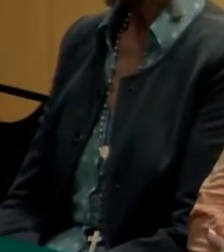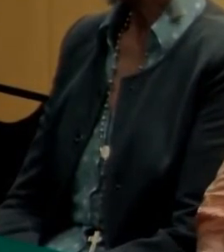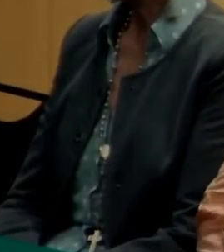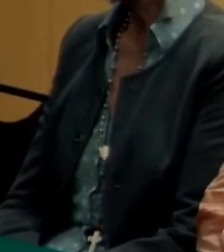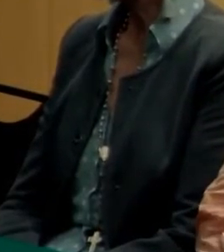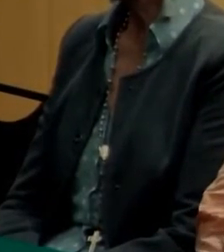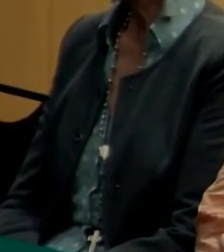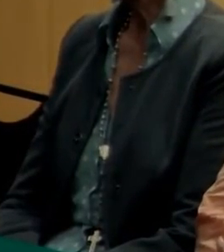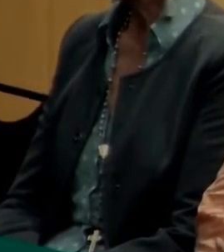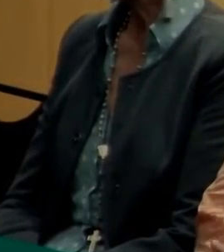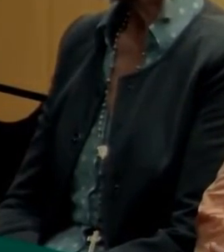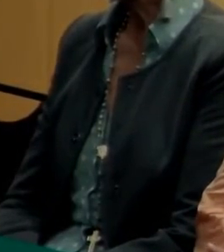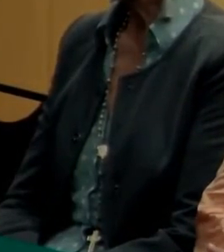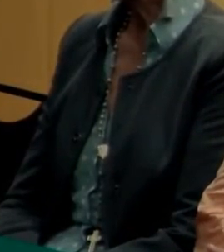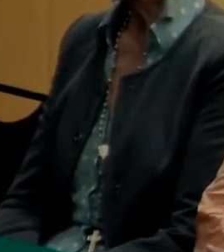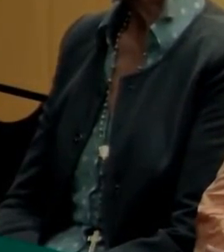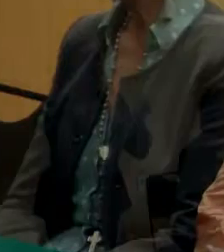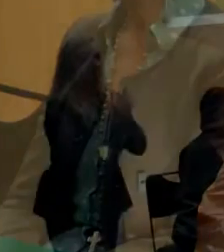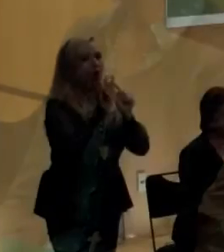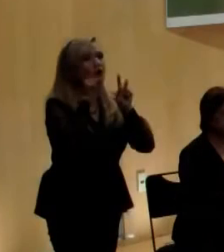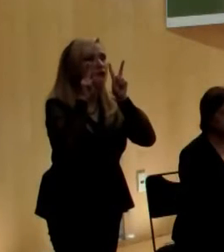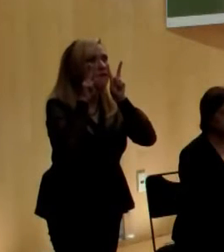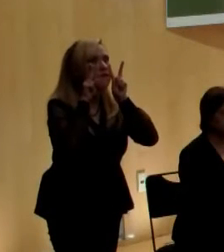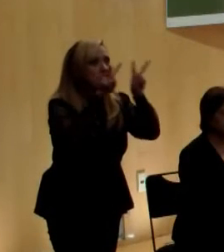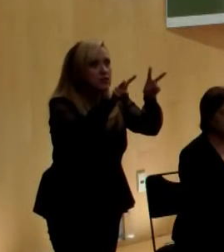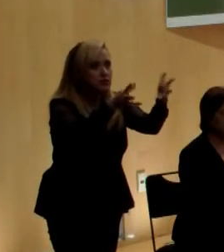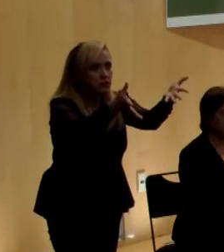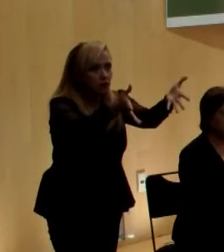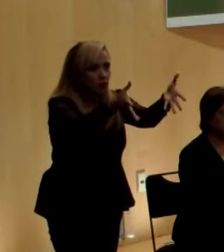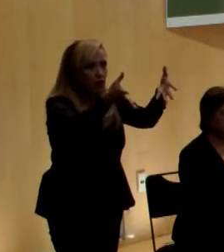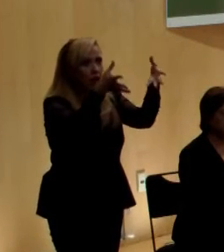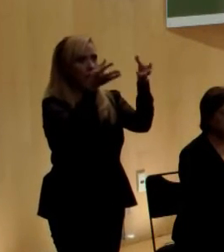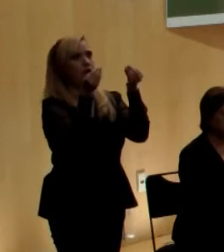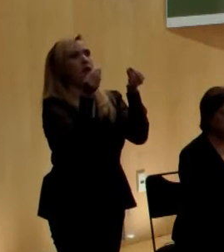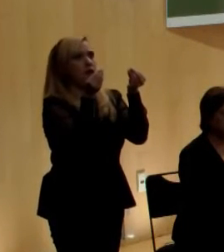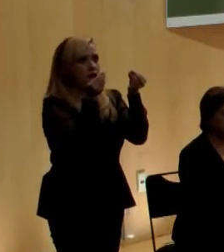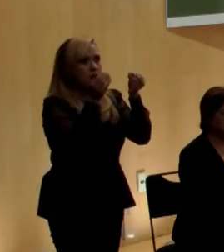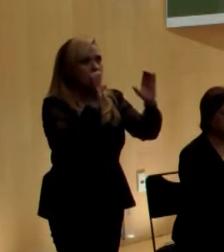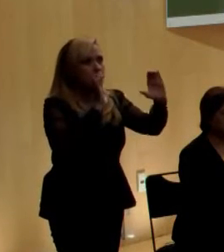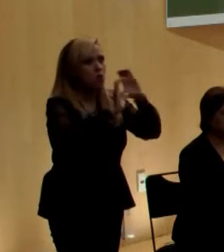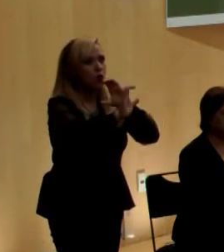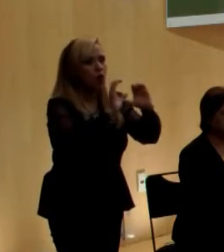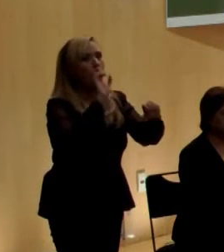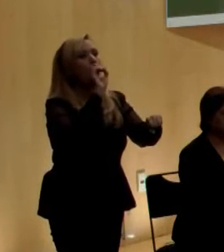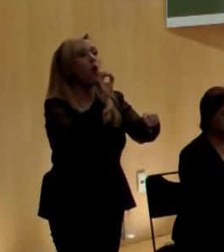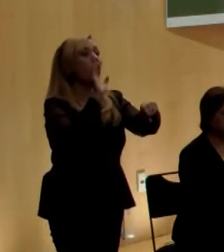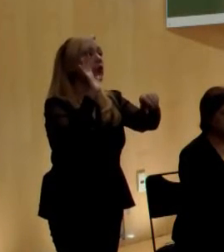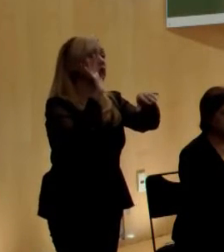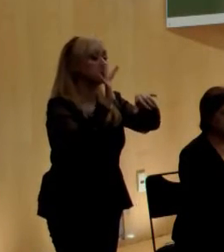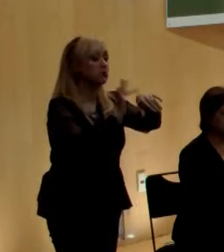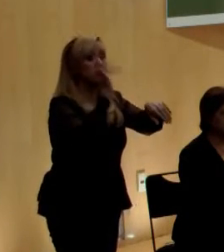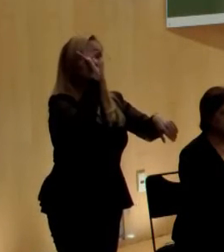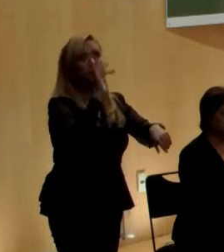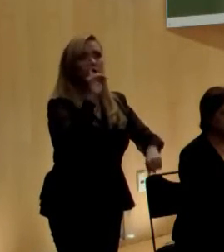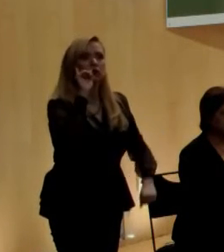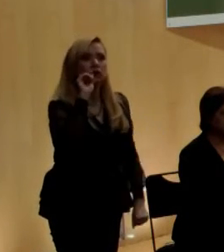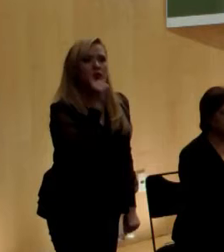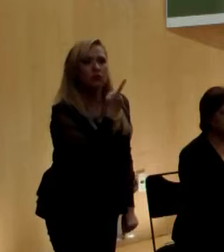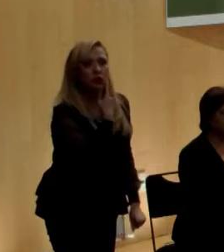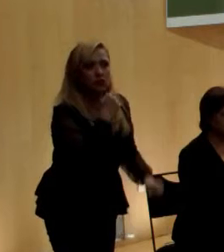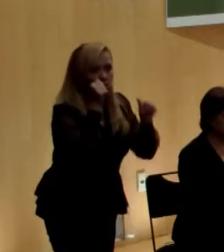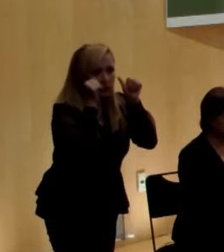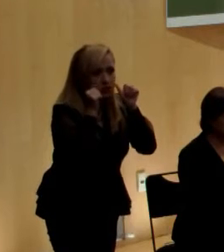es percibida a través de la vista o el tacto en el caso de las personas